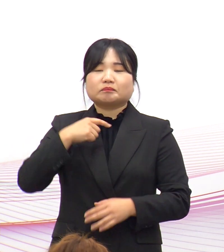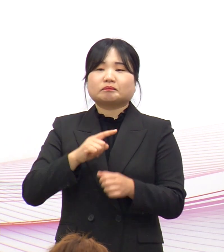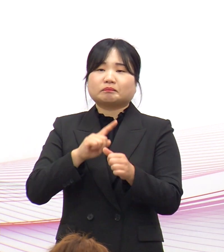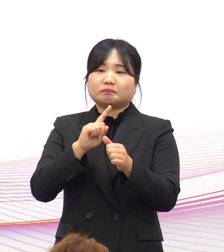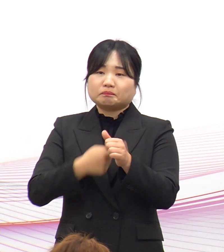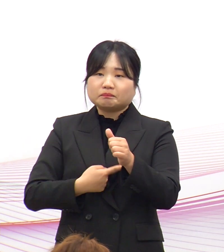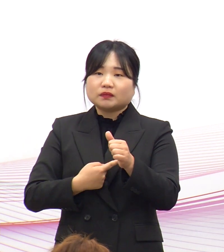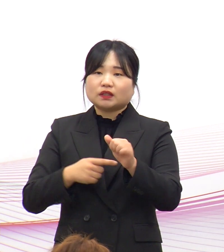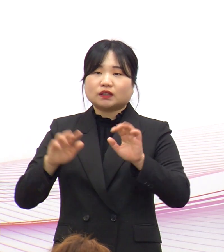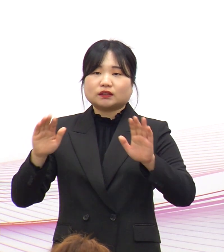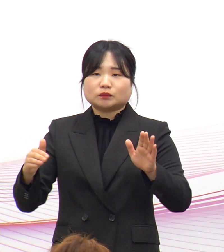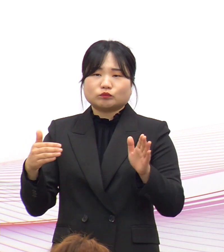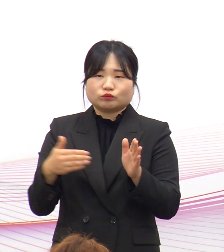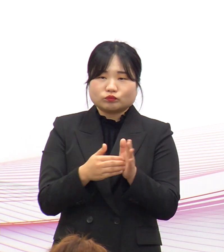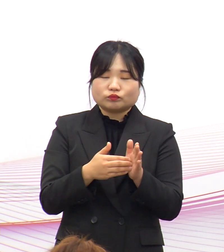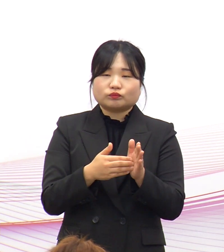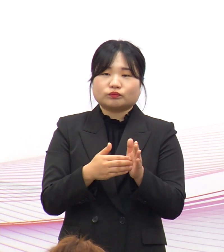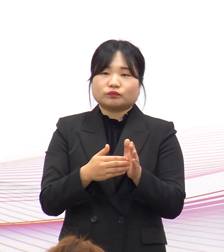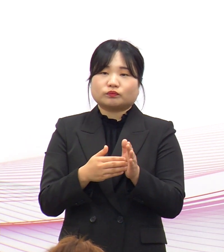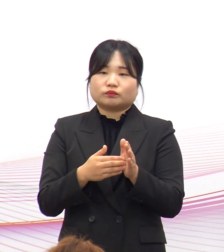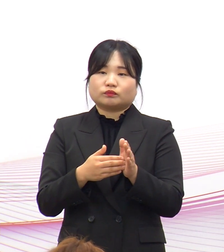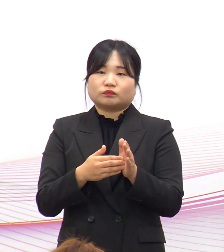그때부터 그래서